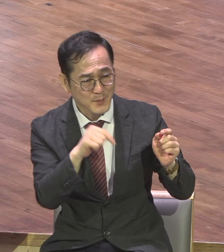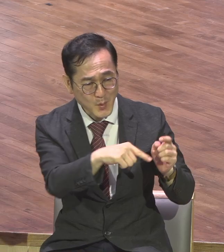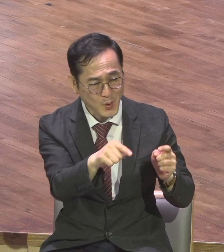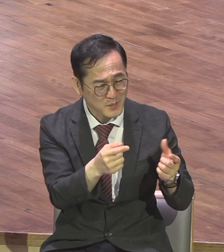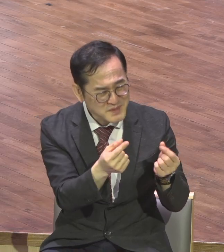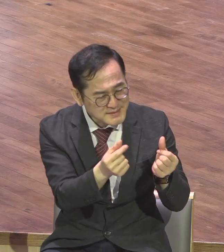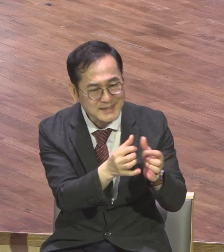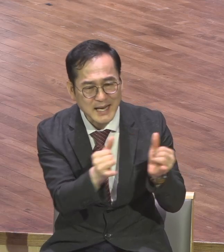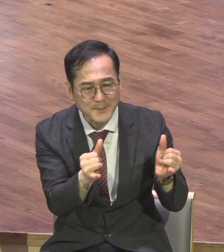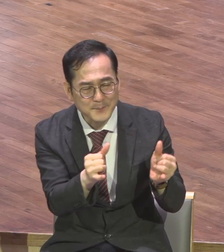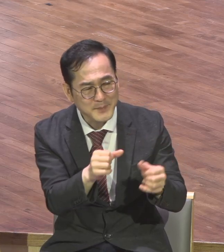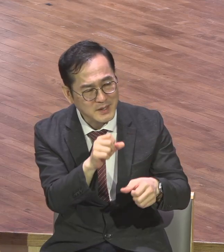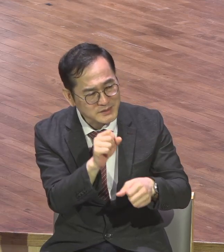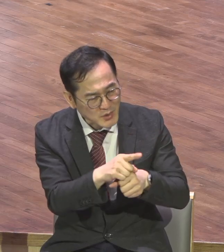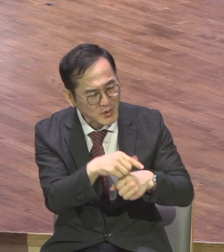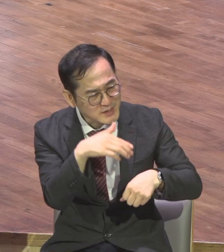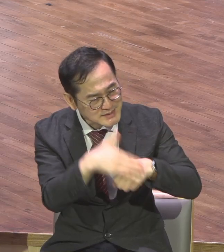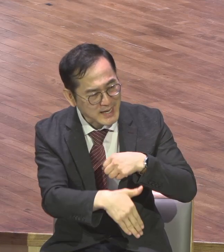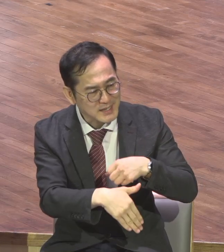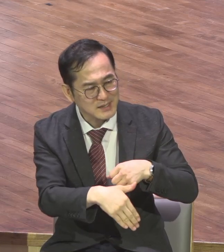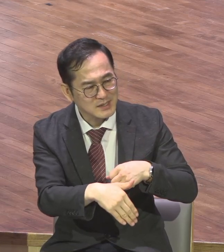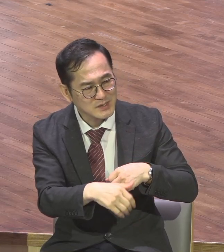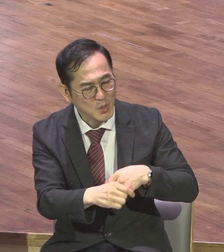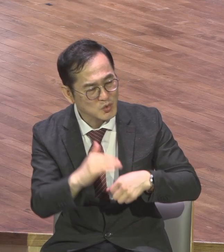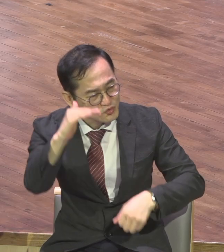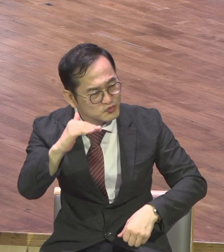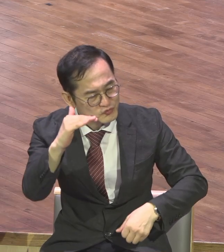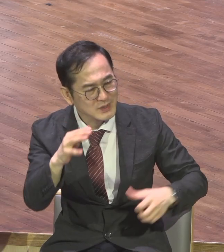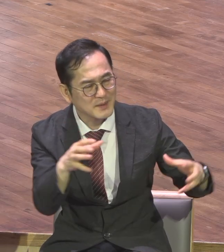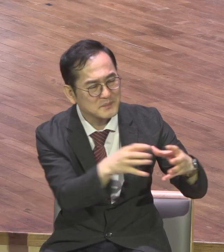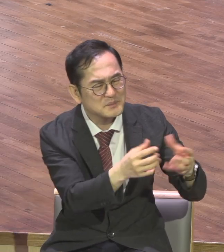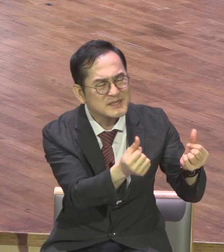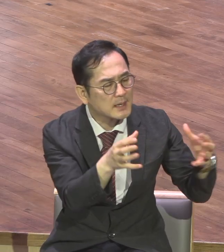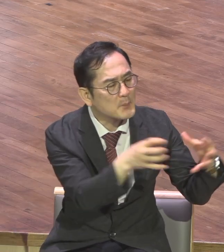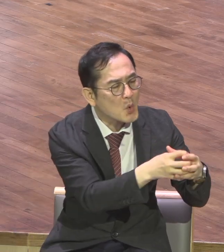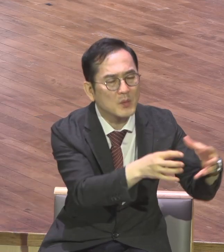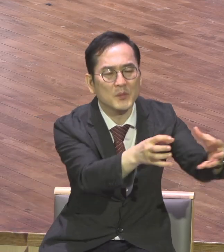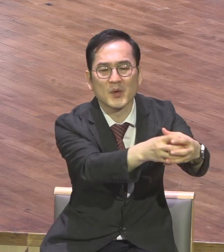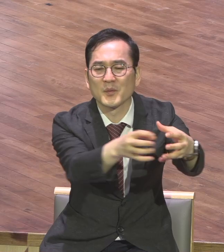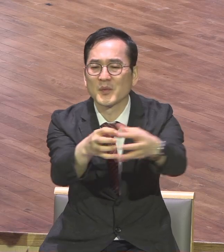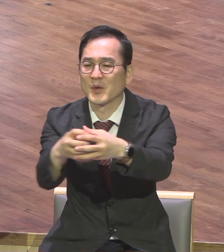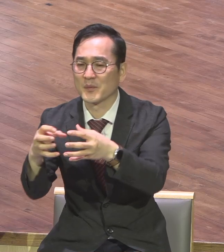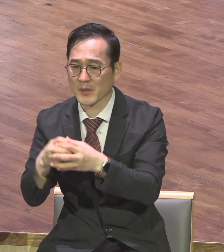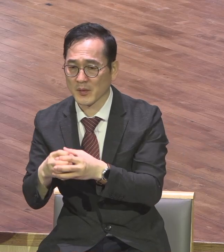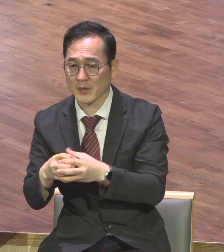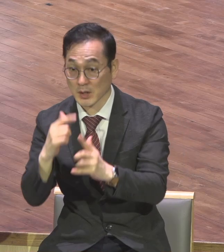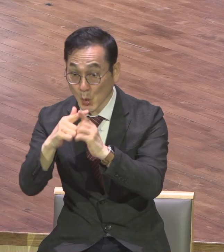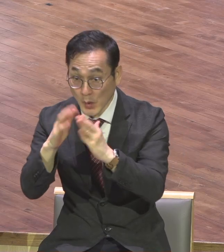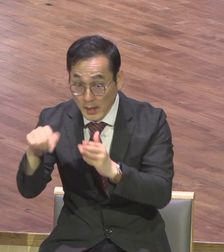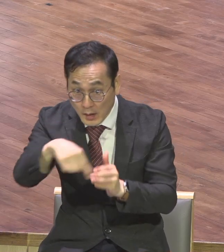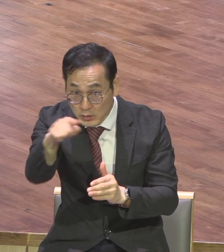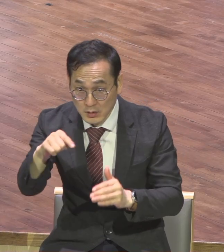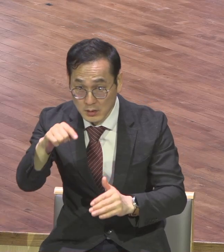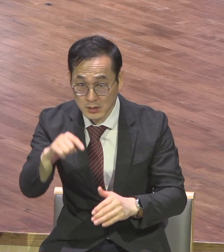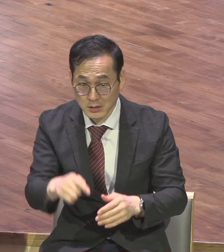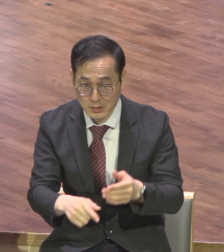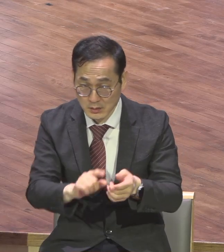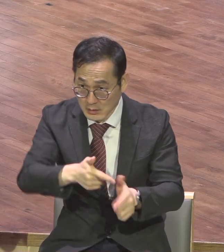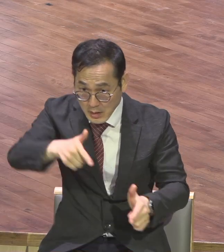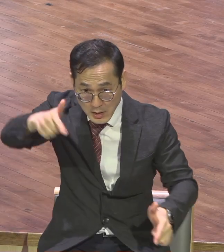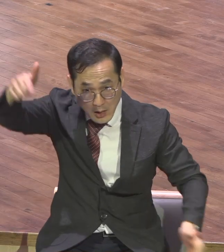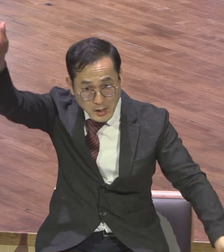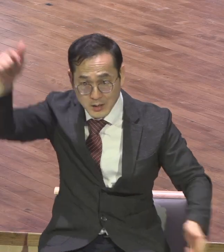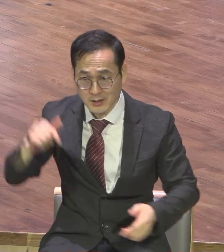비슷한 분들이 그렇게 모이지 전혀 다른 복음 하나를 중심해서 모이는 유일한